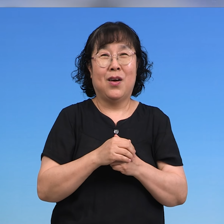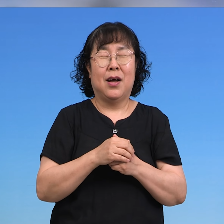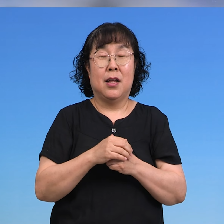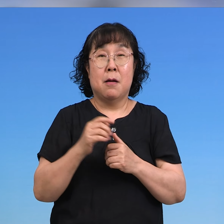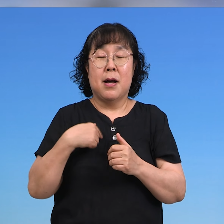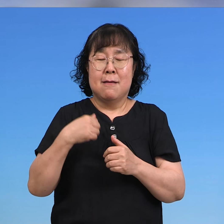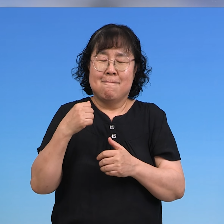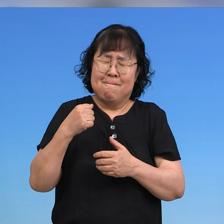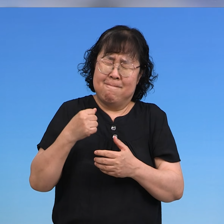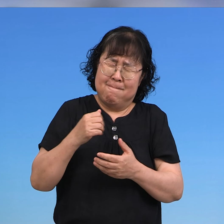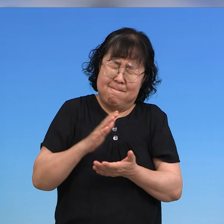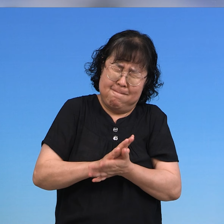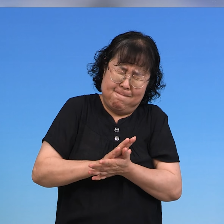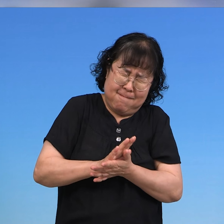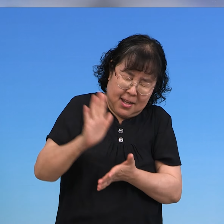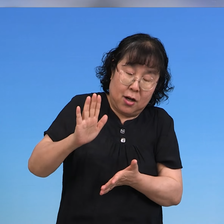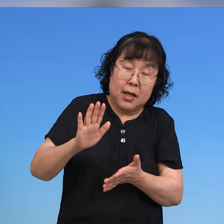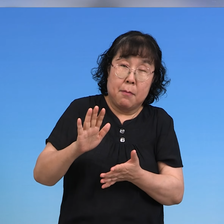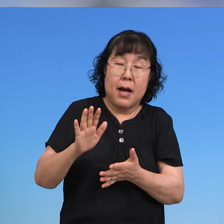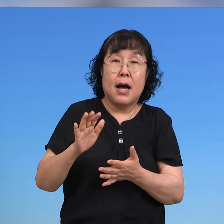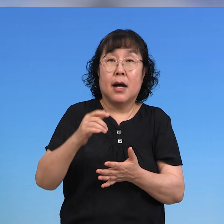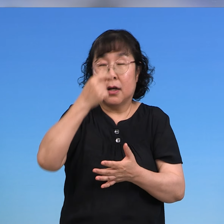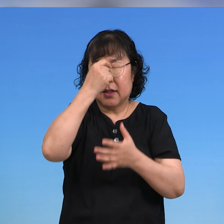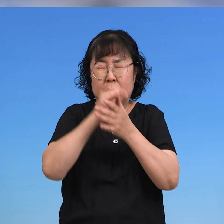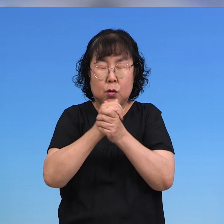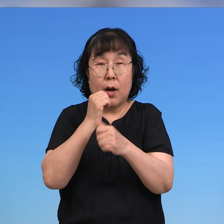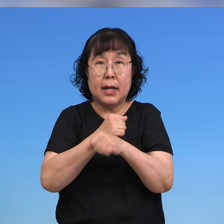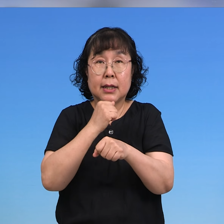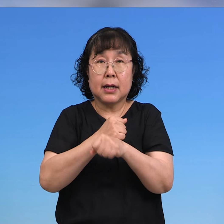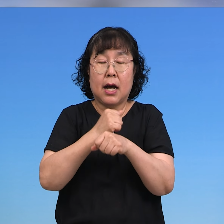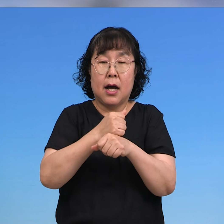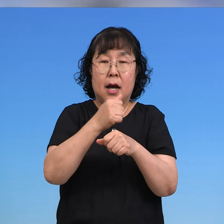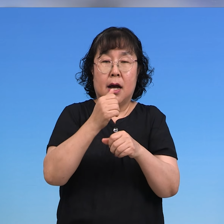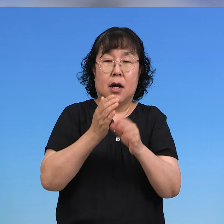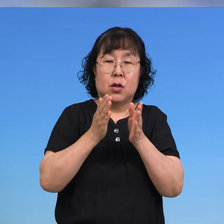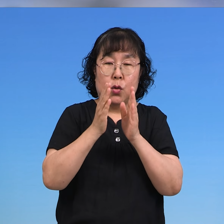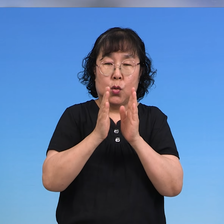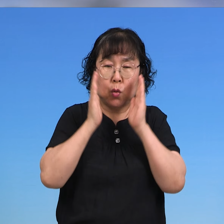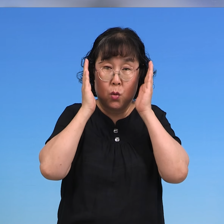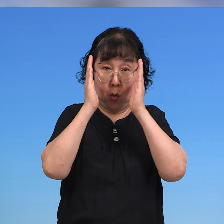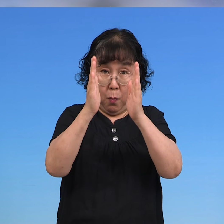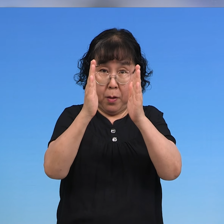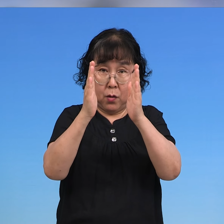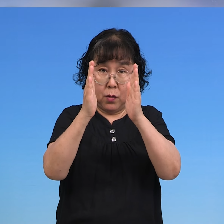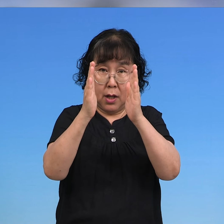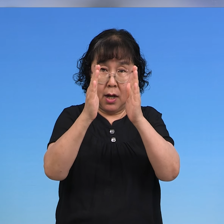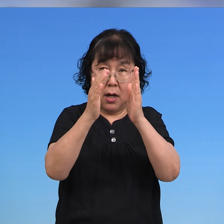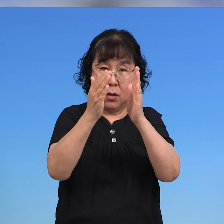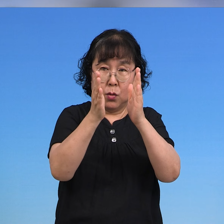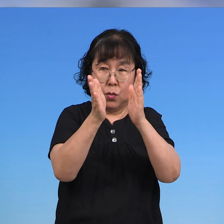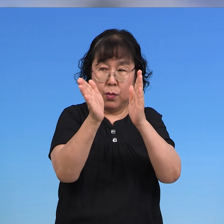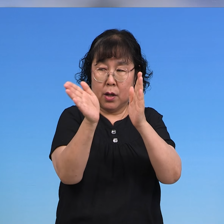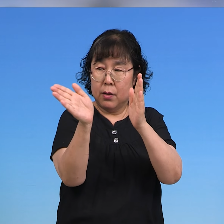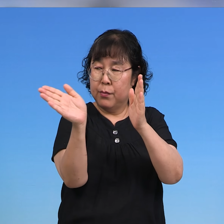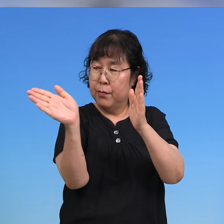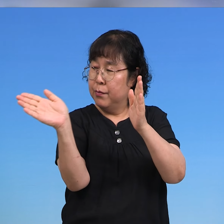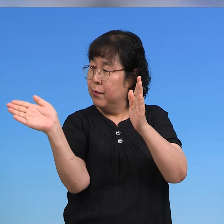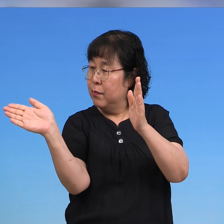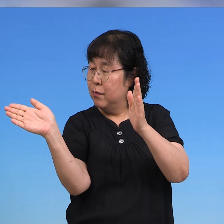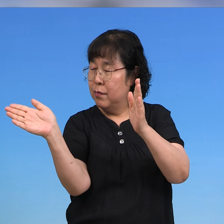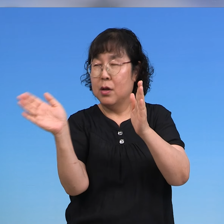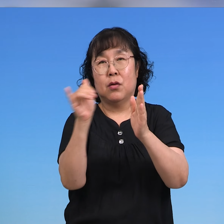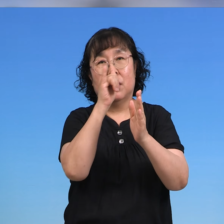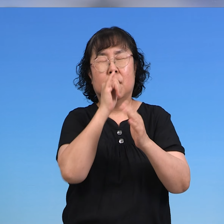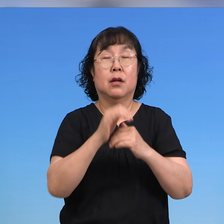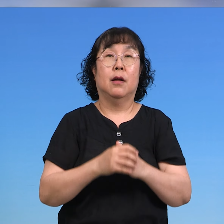막 열정적으로 이렇게 기도하다 보니까 이제 움직이는데 계속 움직이는데 나도 모르게 이렇게 가고 있었던 거예요. 전 그렇게 한